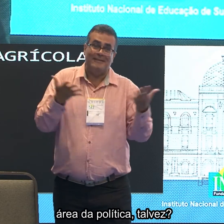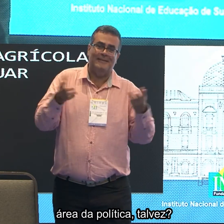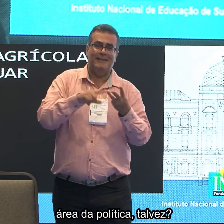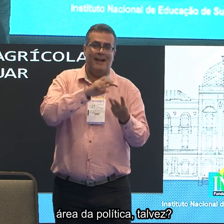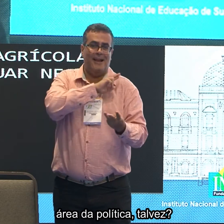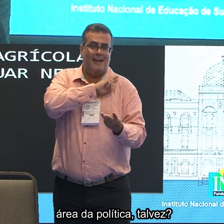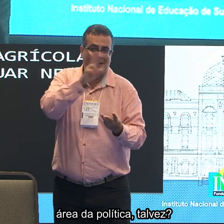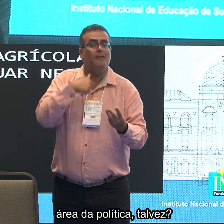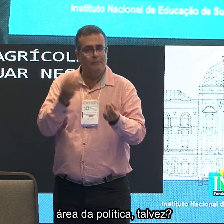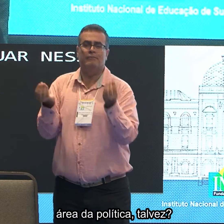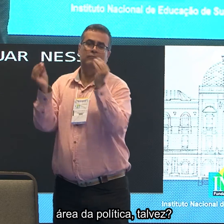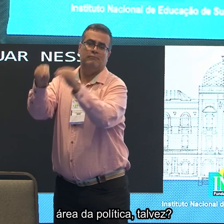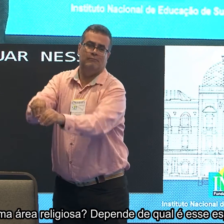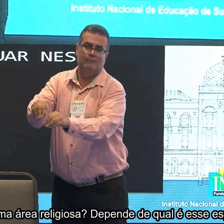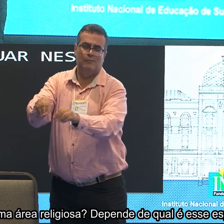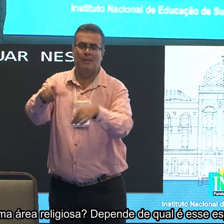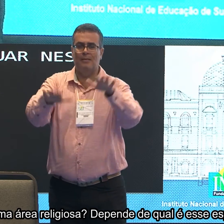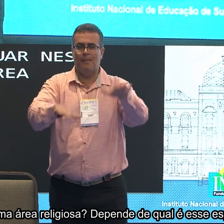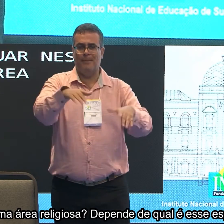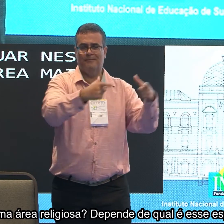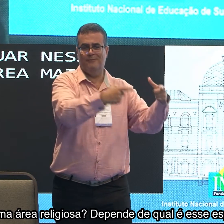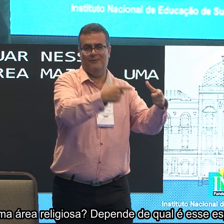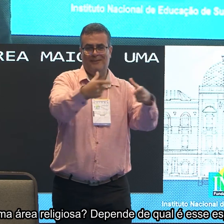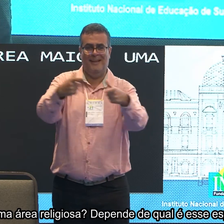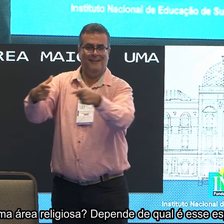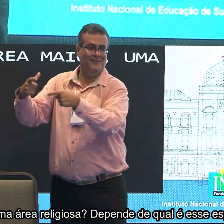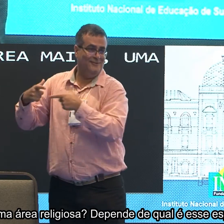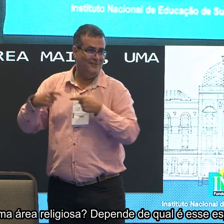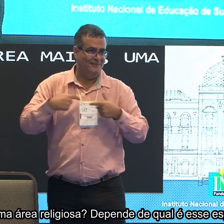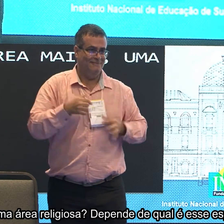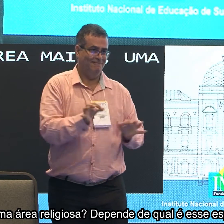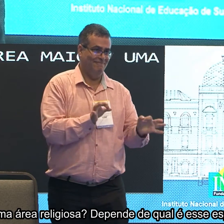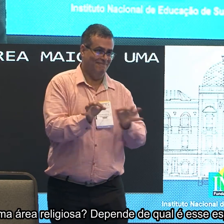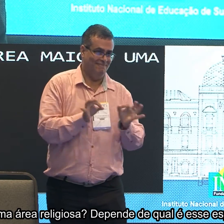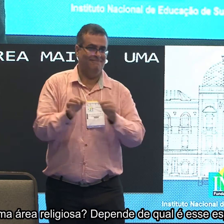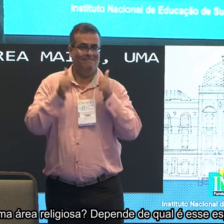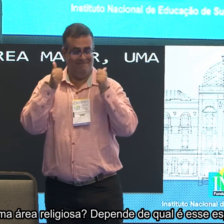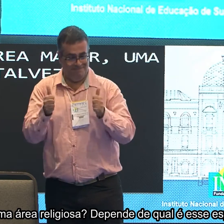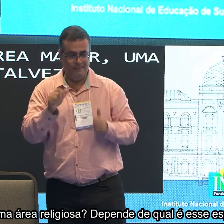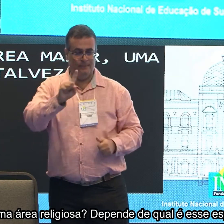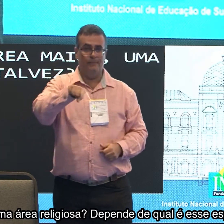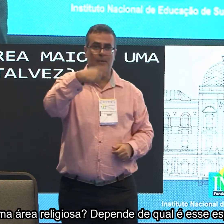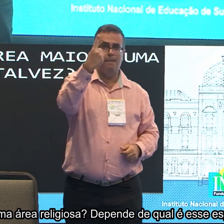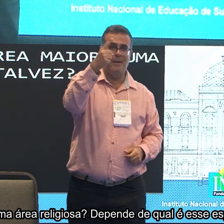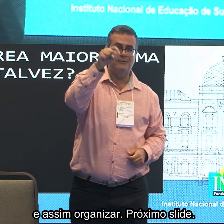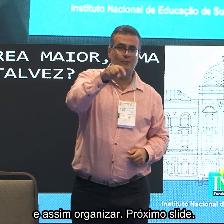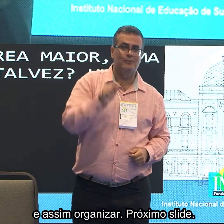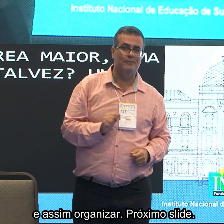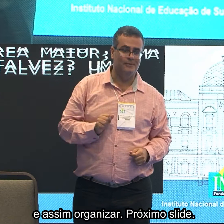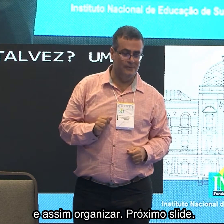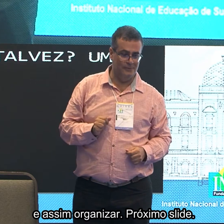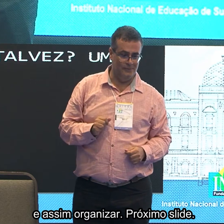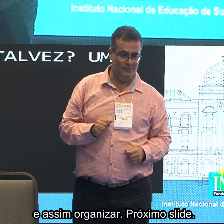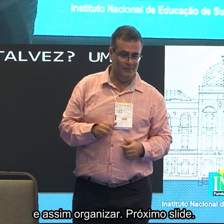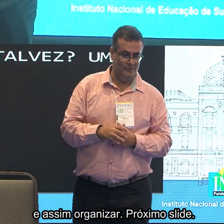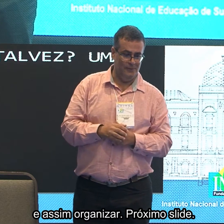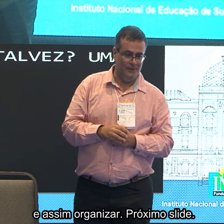política, talvez? É uma área religiosa? Então, depende qual é esse espaço e assim organizar.